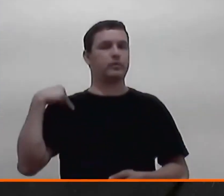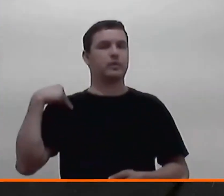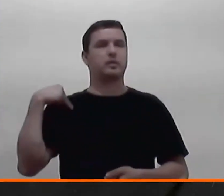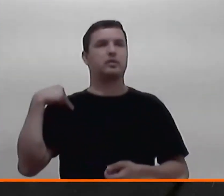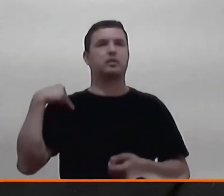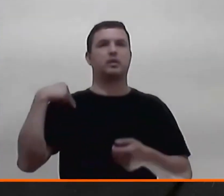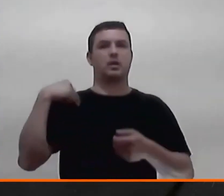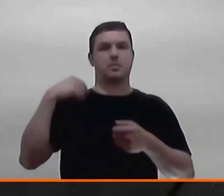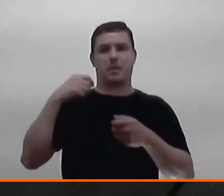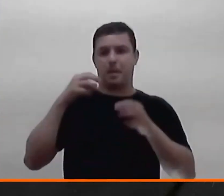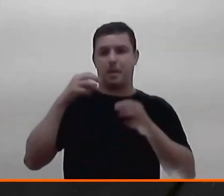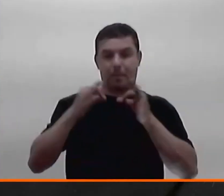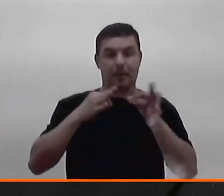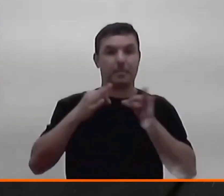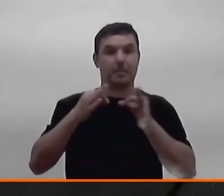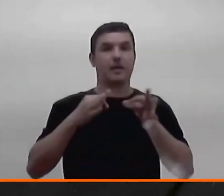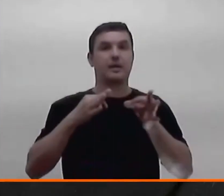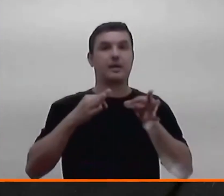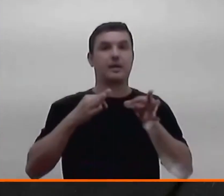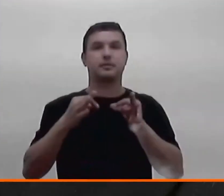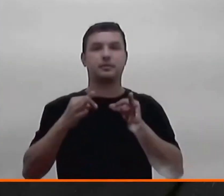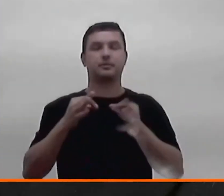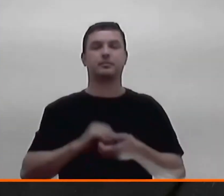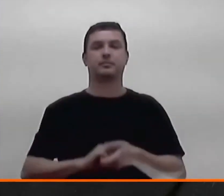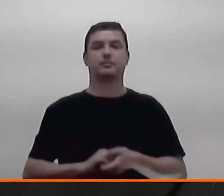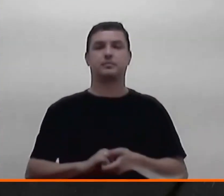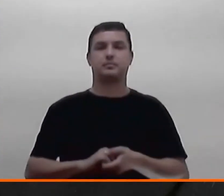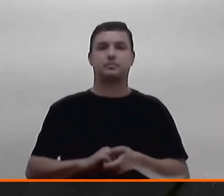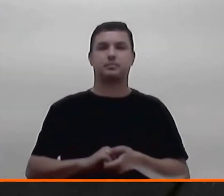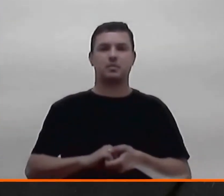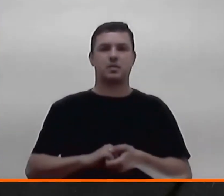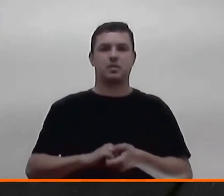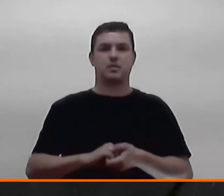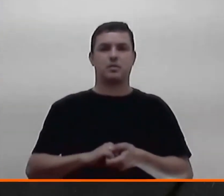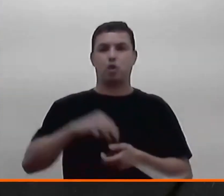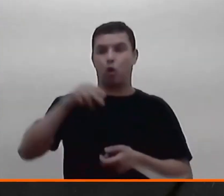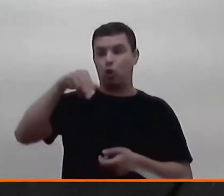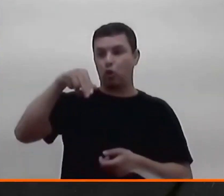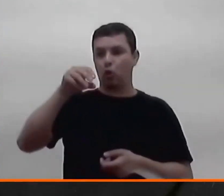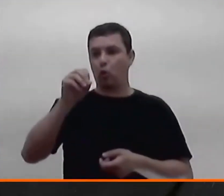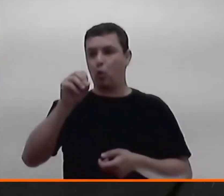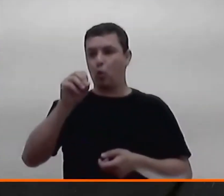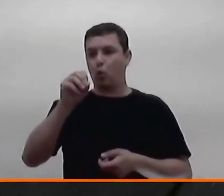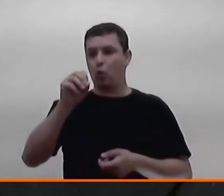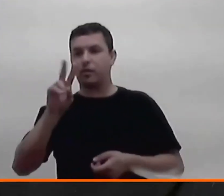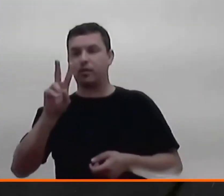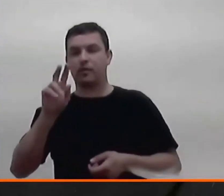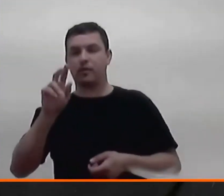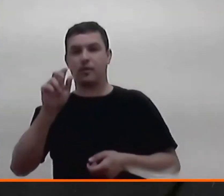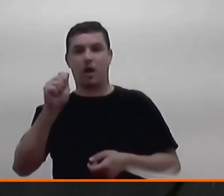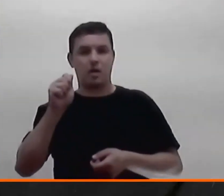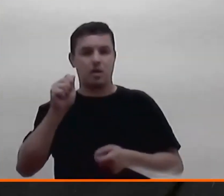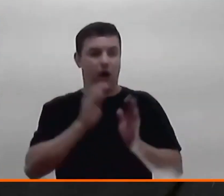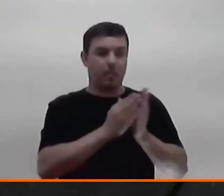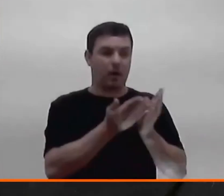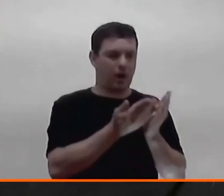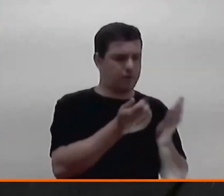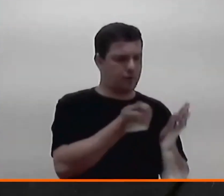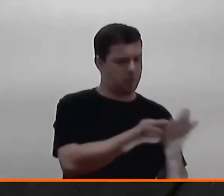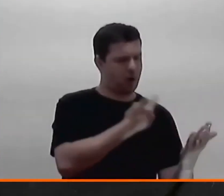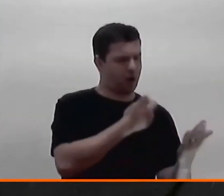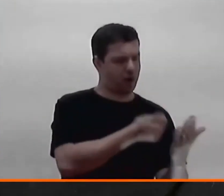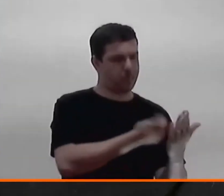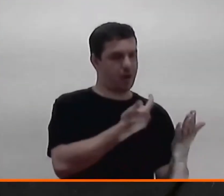se atavia, amém? Está recebendo lavagem pela água da palavra. Por isso